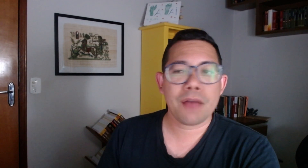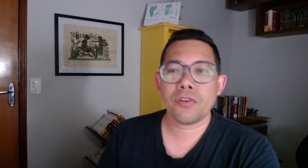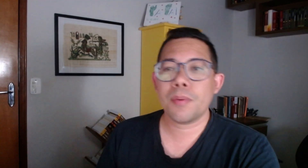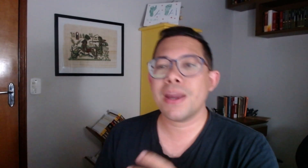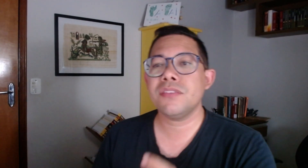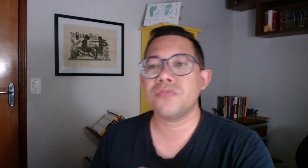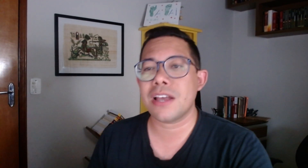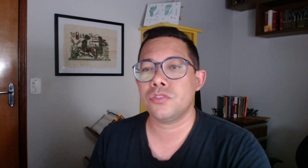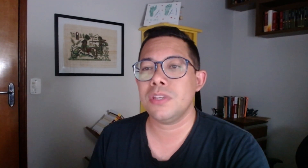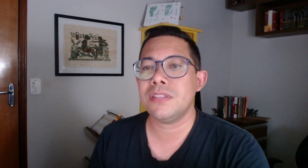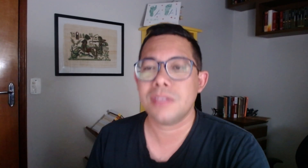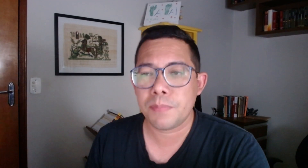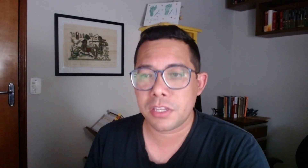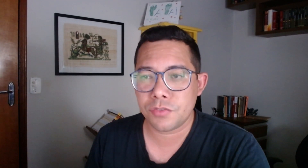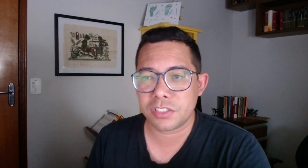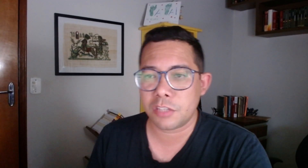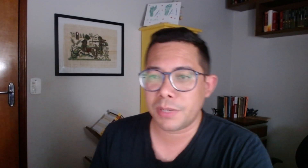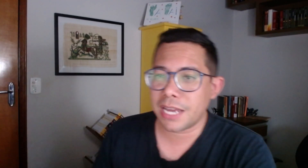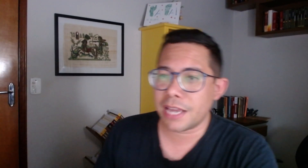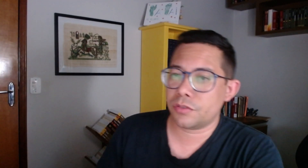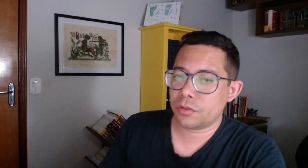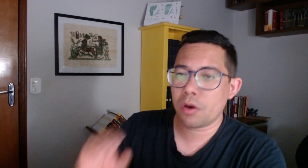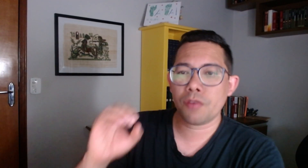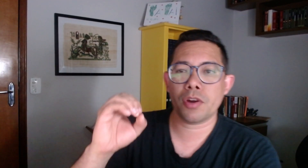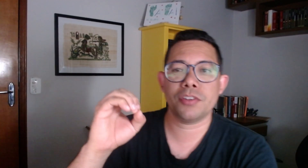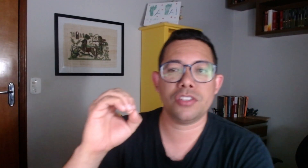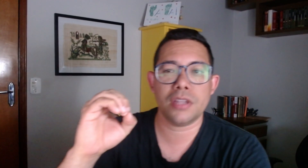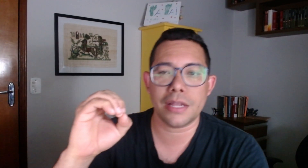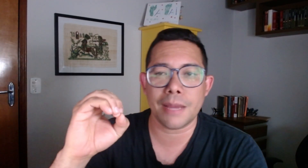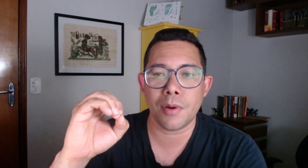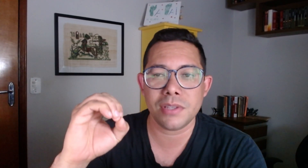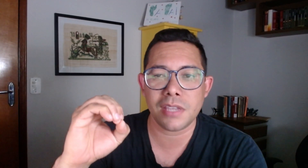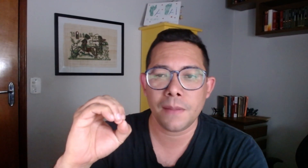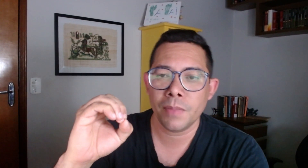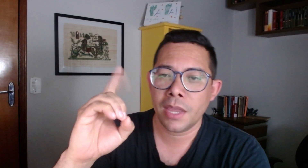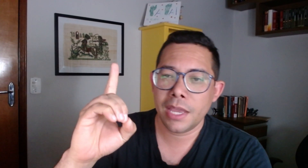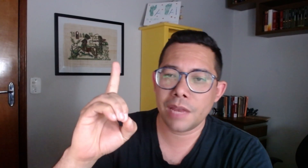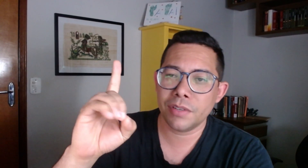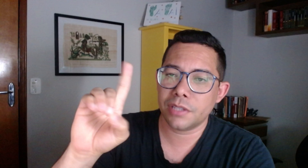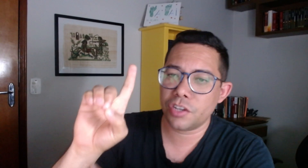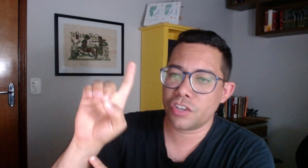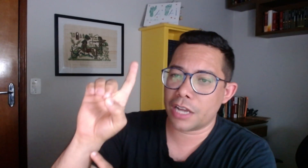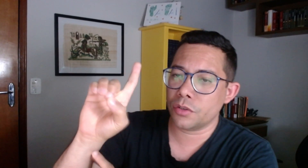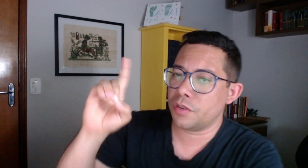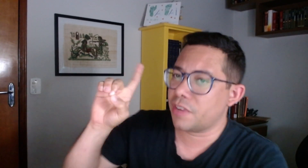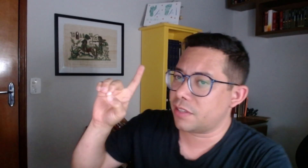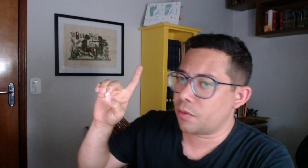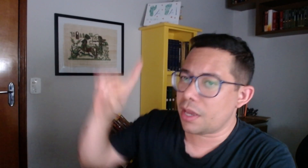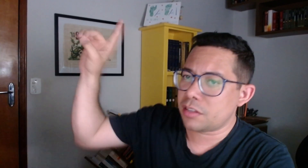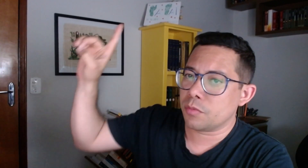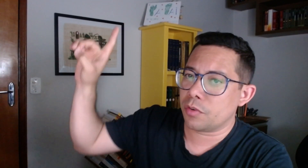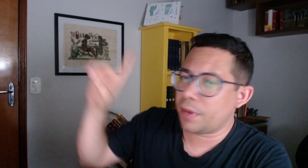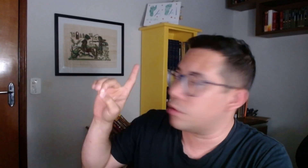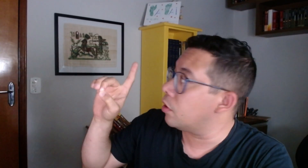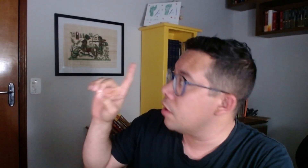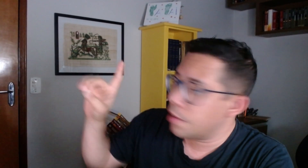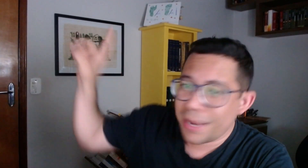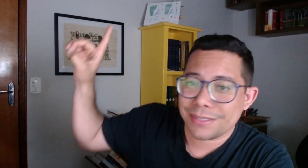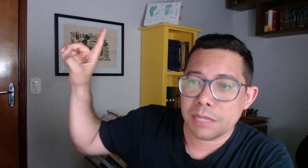forma mais fácil e simples de você explicar isso. Então é uma forma de dar a mão assim e levantando o indicador e fazendo esse movimento. Para cima